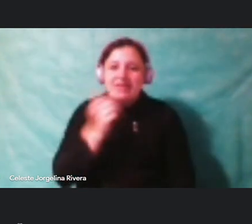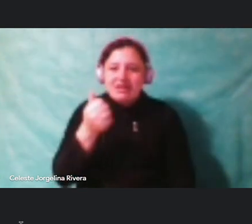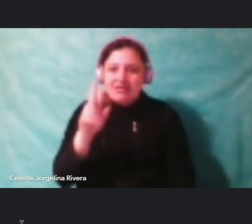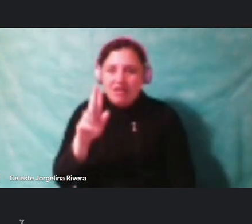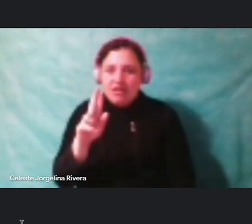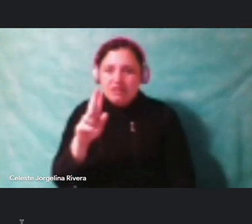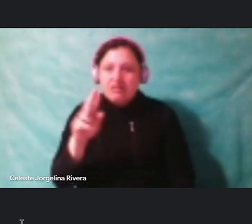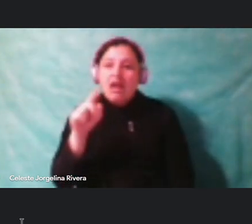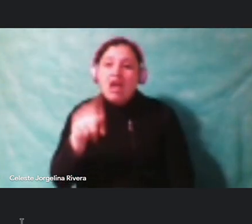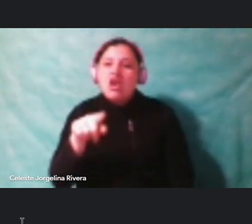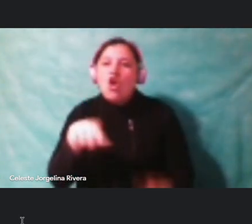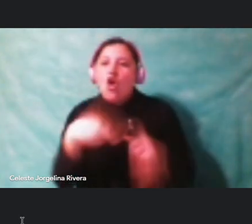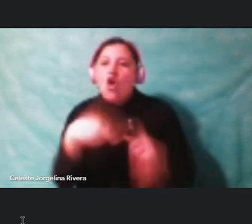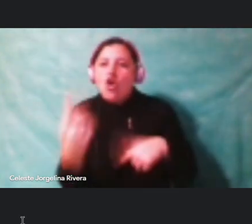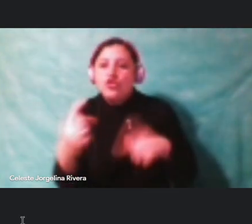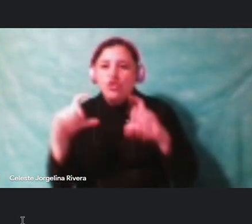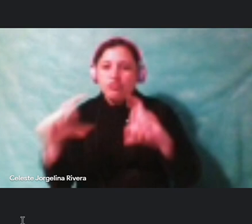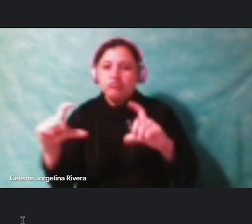sería?